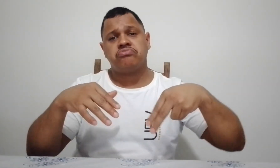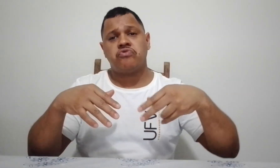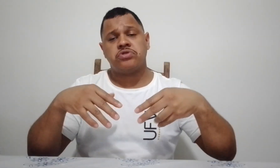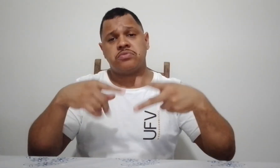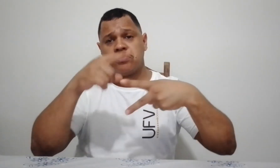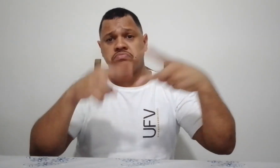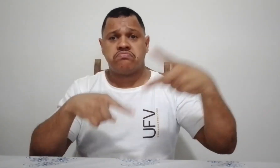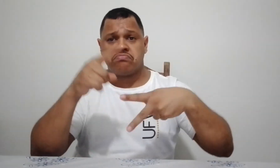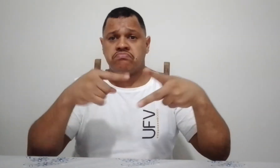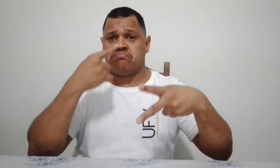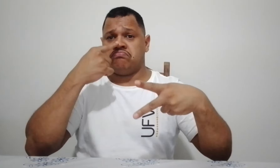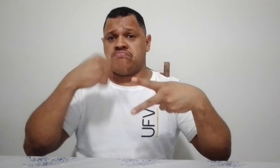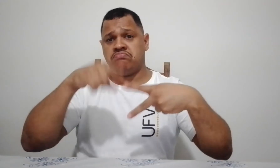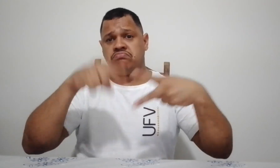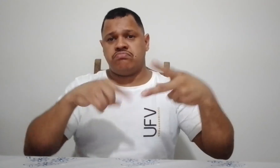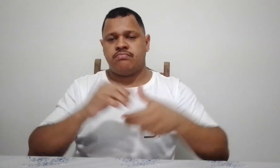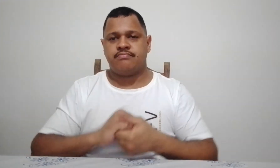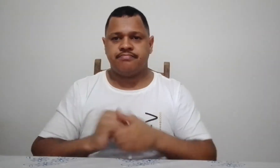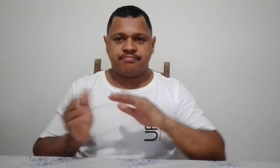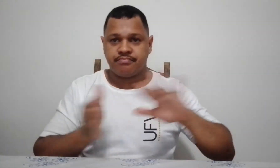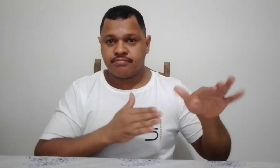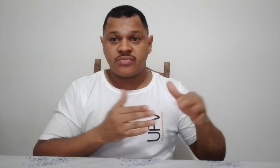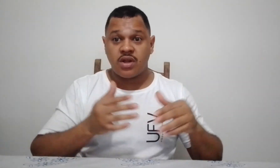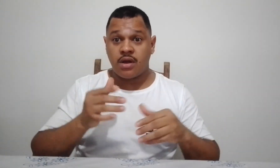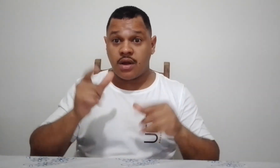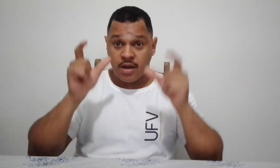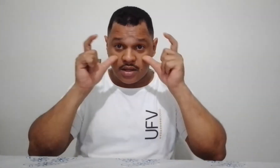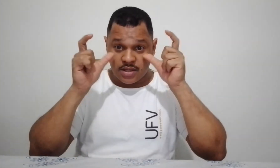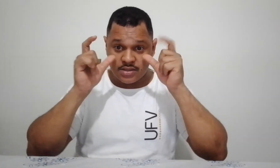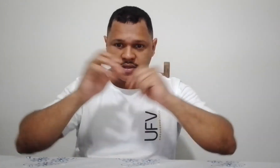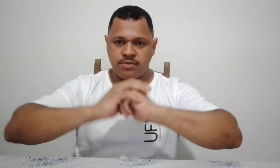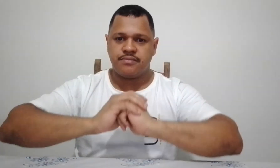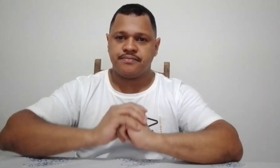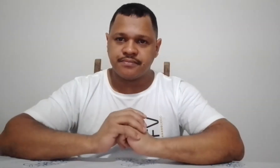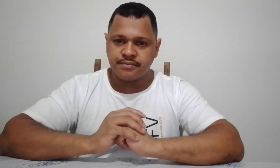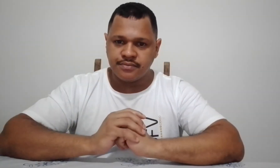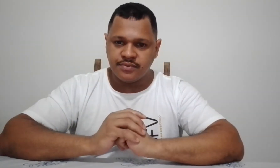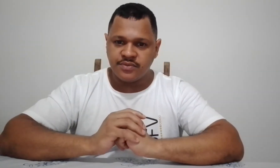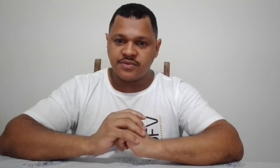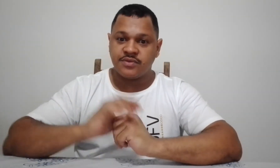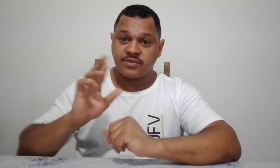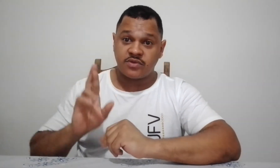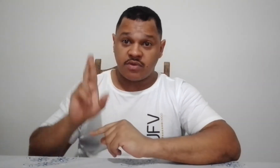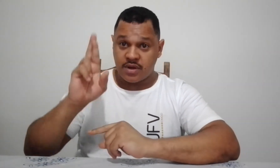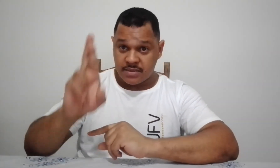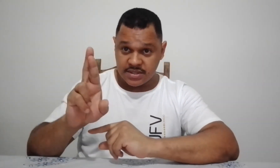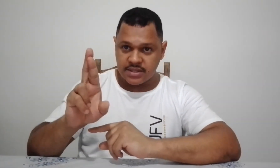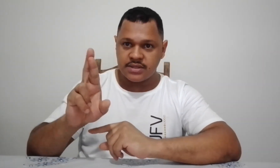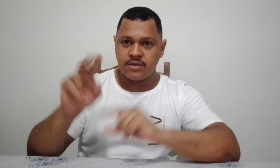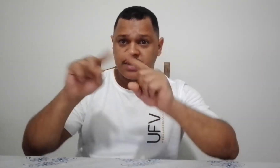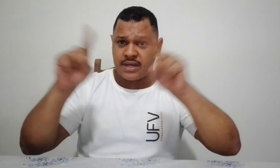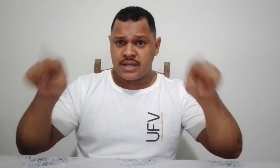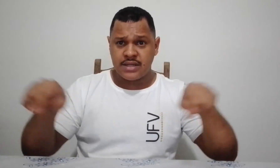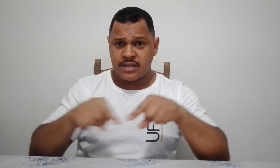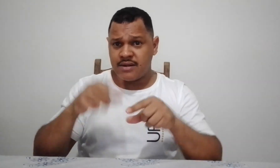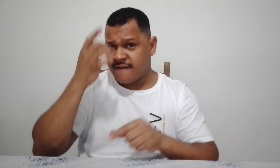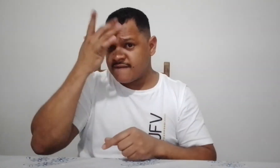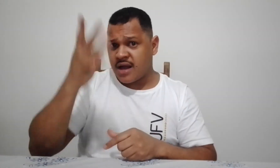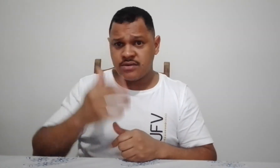conversão. Observe agora que tendo a representação retangular, fica facinho, é só fazer a soma.